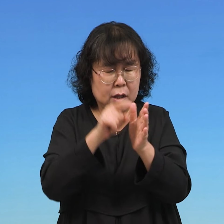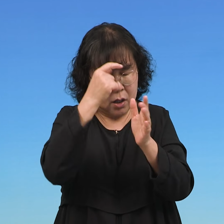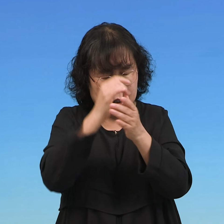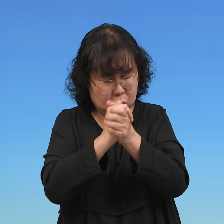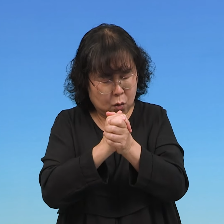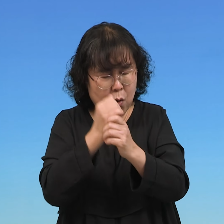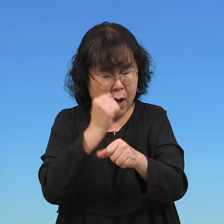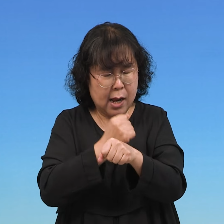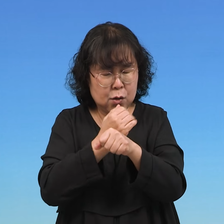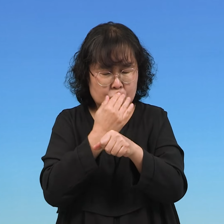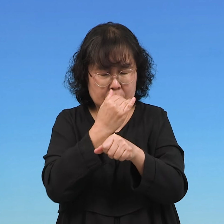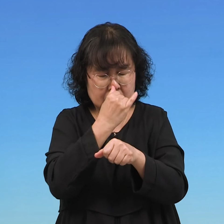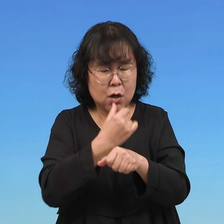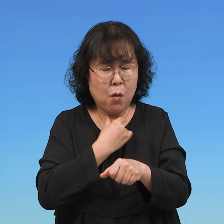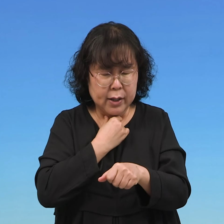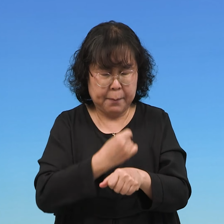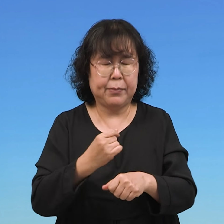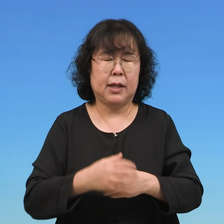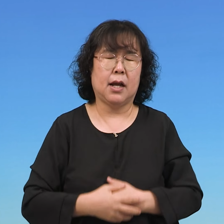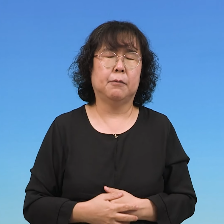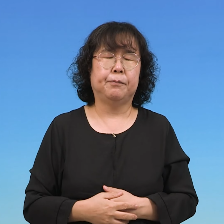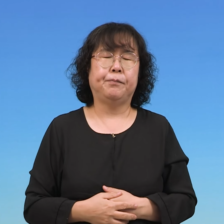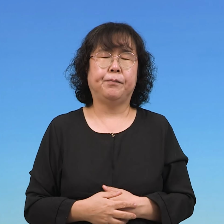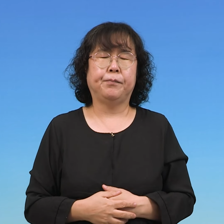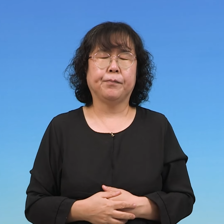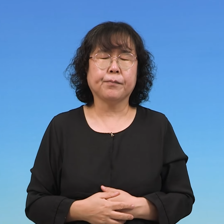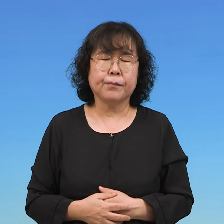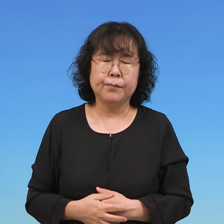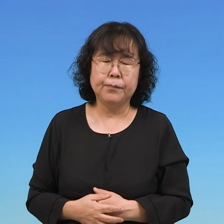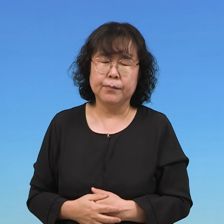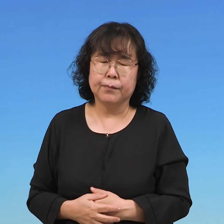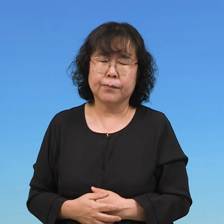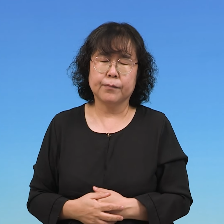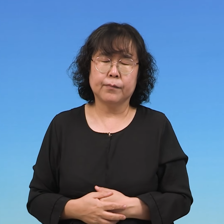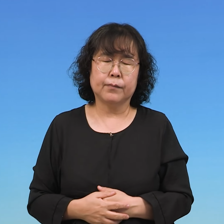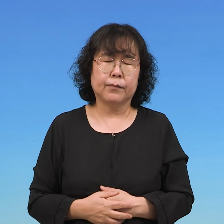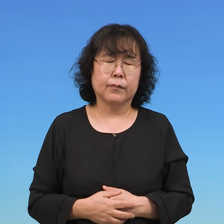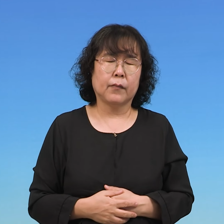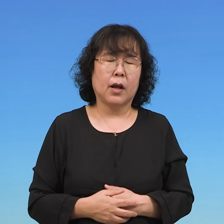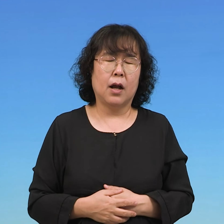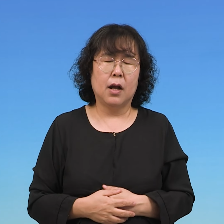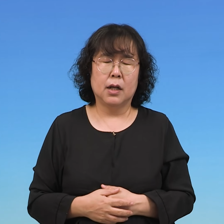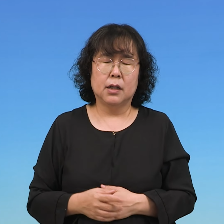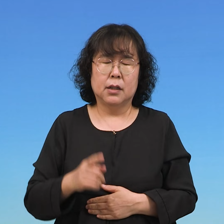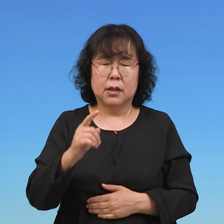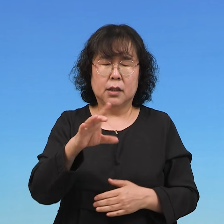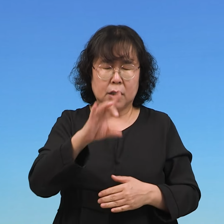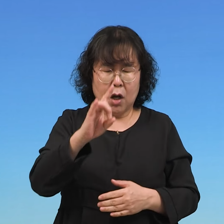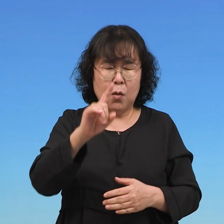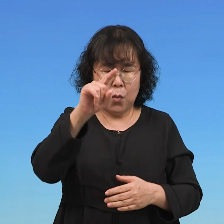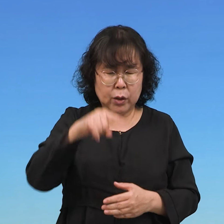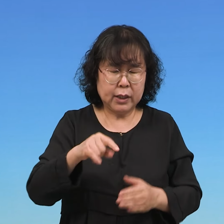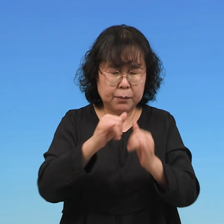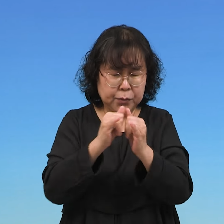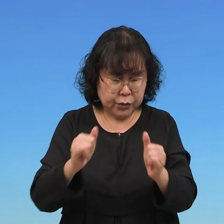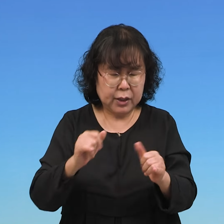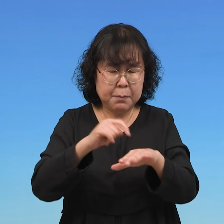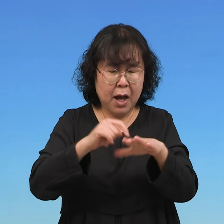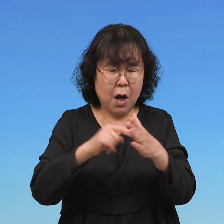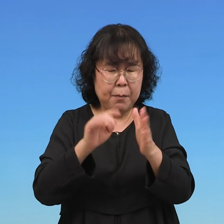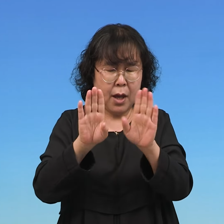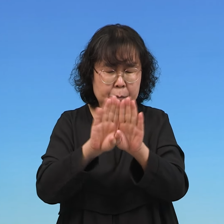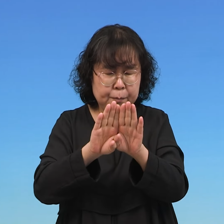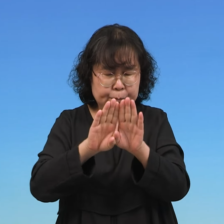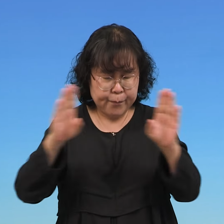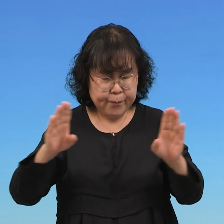은혜와 그 사랑을 날마다 성령님 저들을 위하여 주시옵소서. 마음의 문을 열기 전에 주여 주시옵소서.